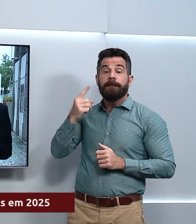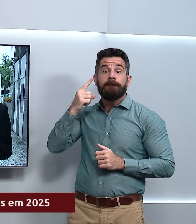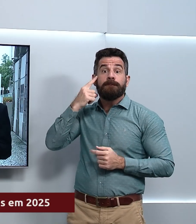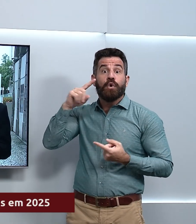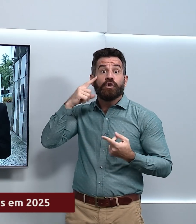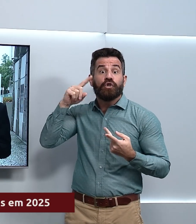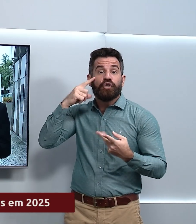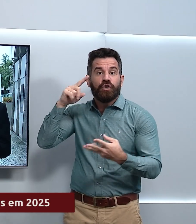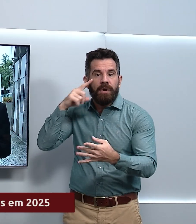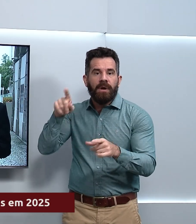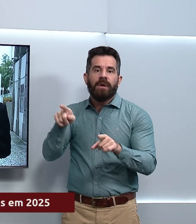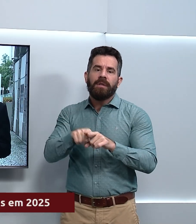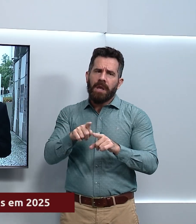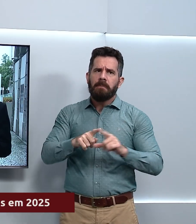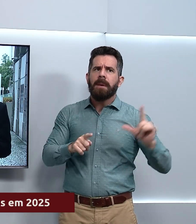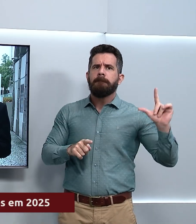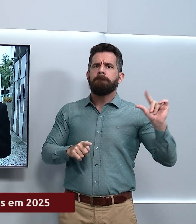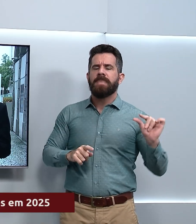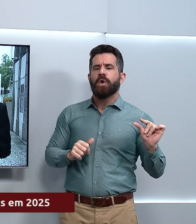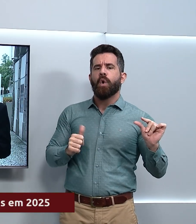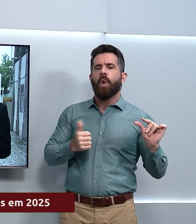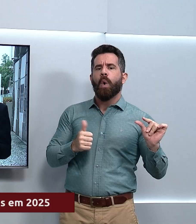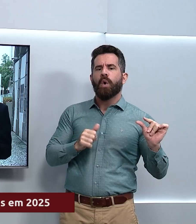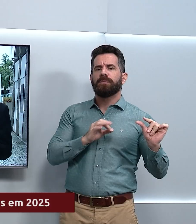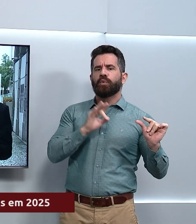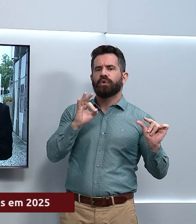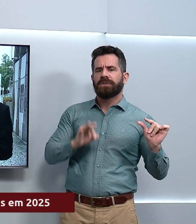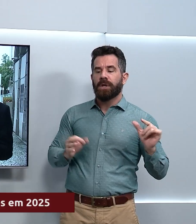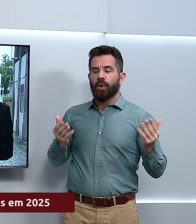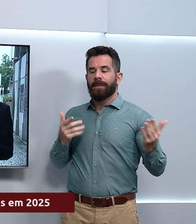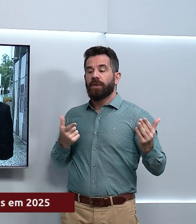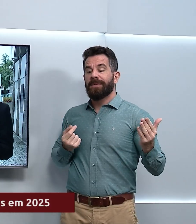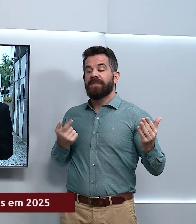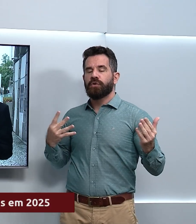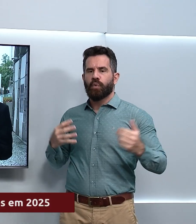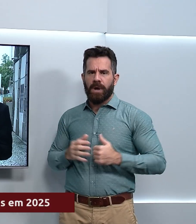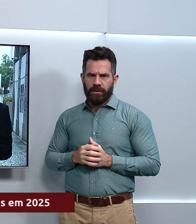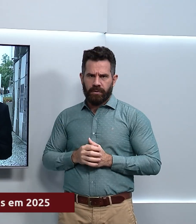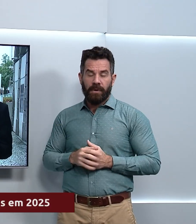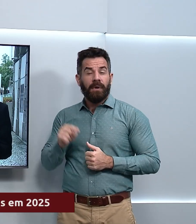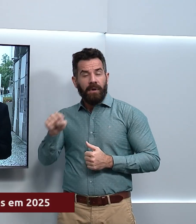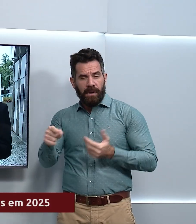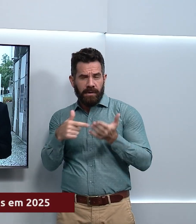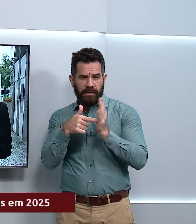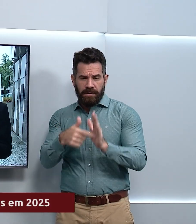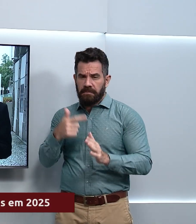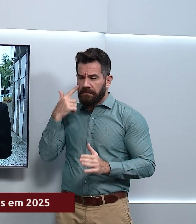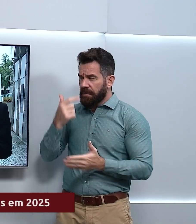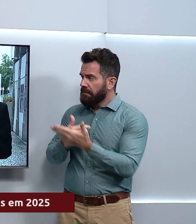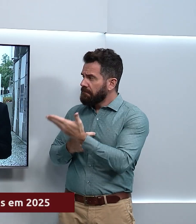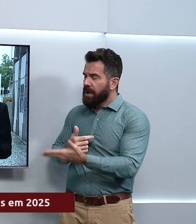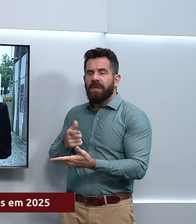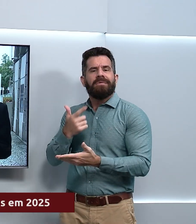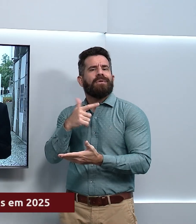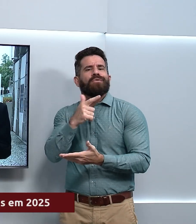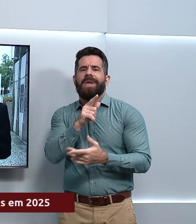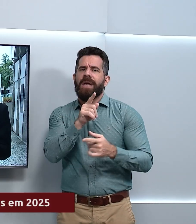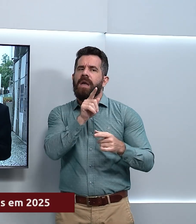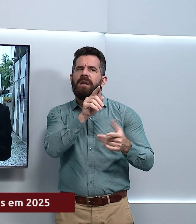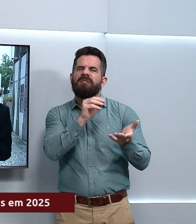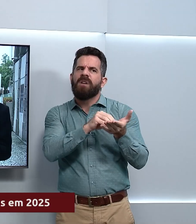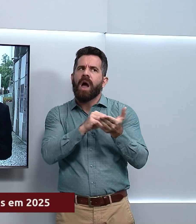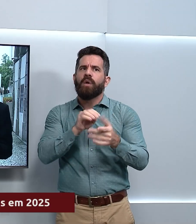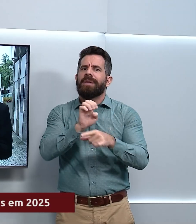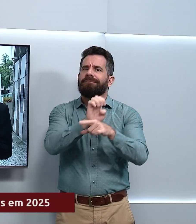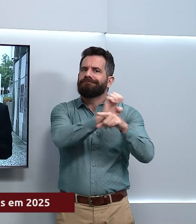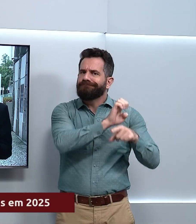queda de 11% em relação a 2024. Os números não incluem dados dos estados de São